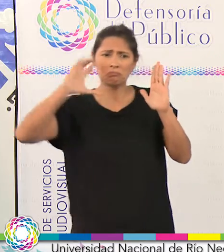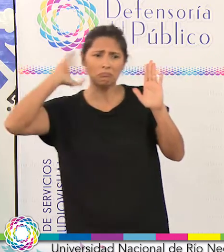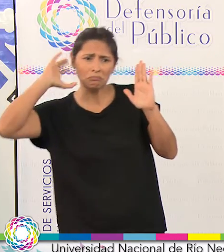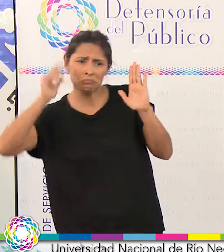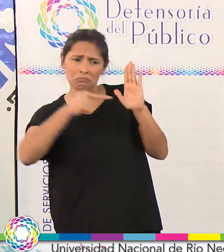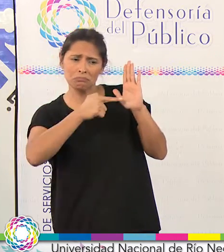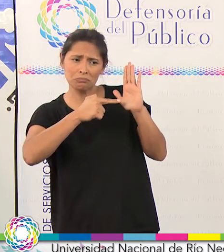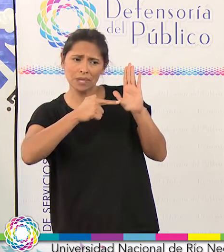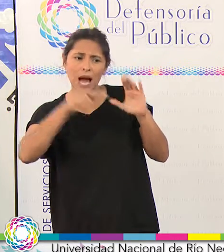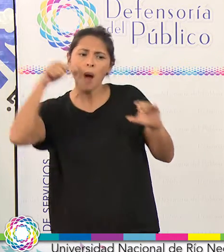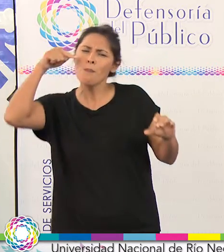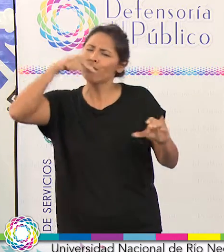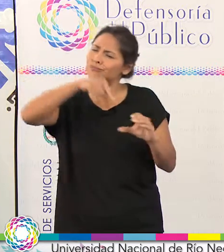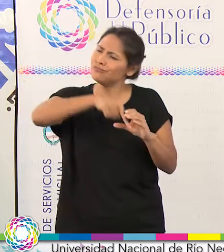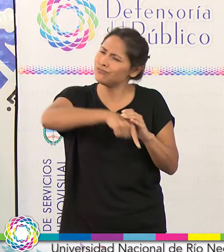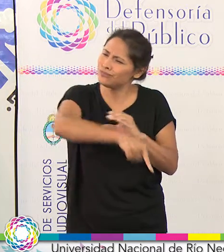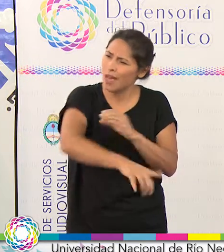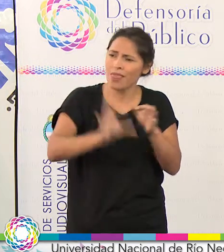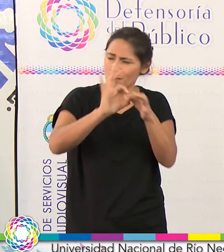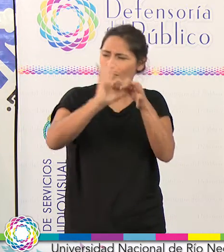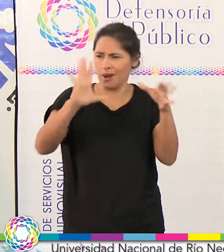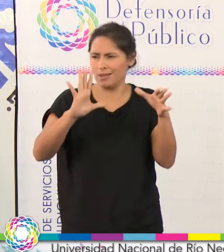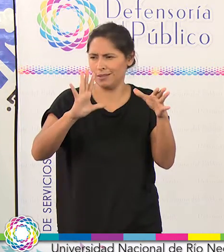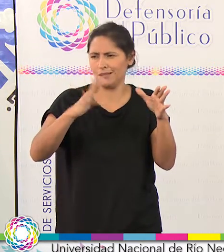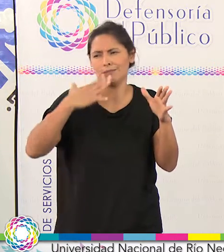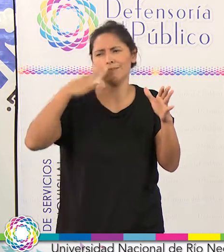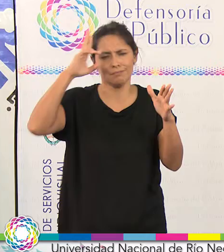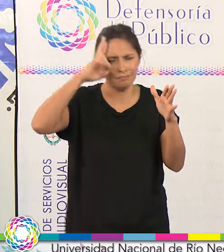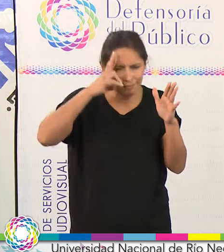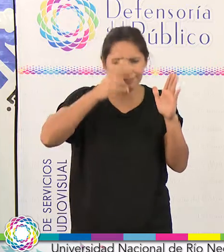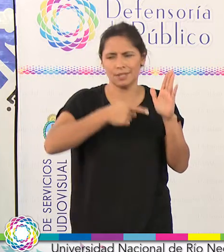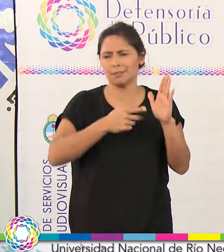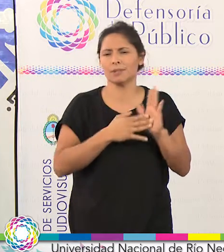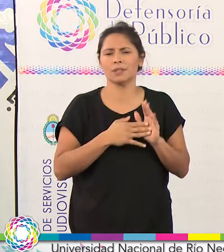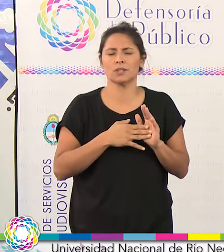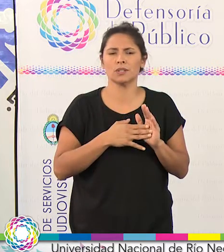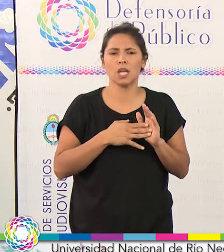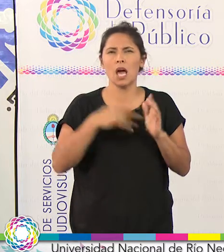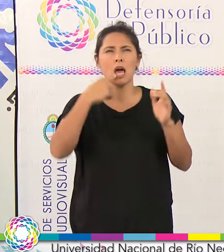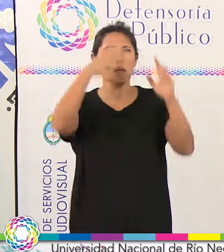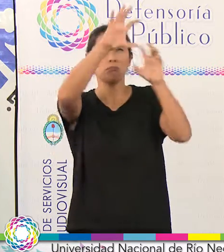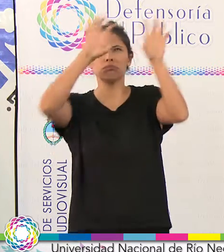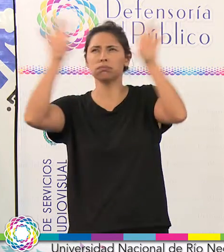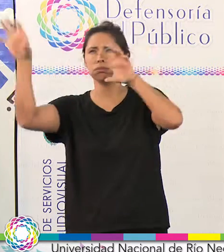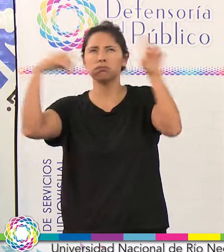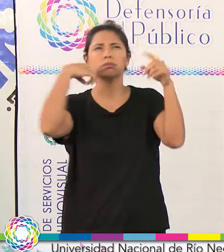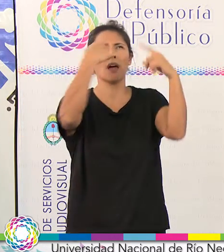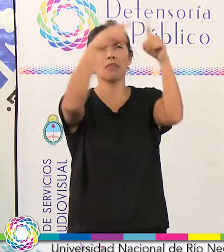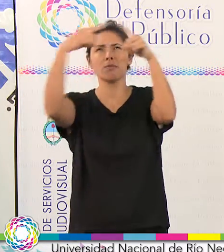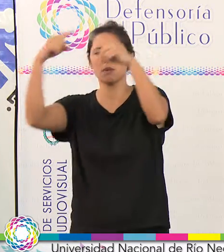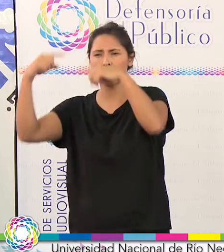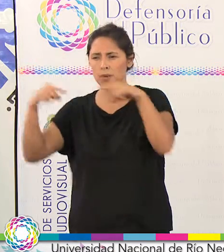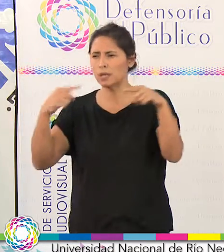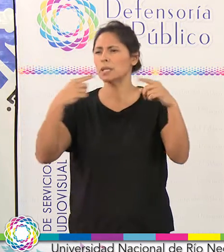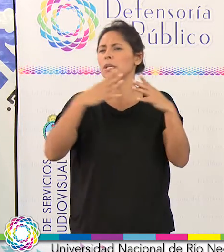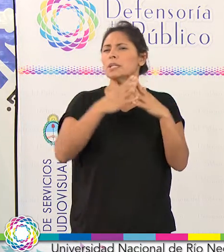democrática, por lo menos la ley más democrática que creo que tuvimos, que se discutió en las distintas provincias, en foros, la